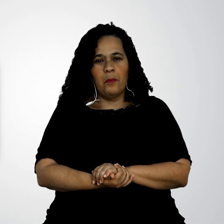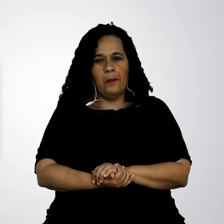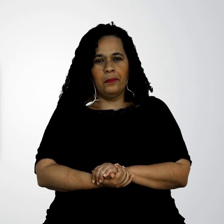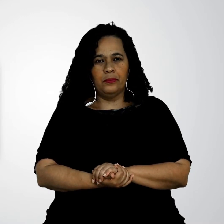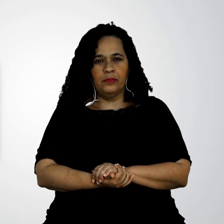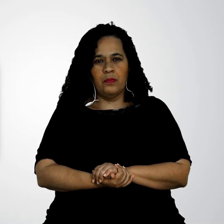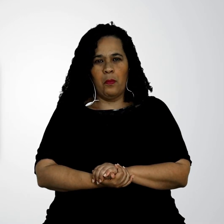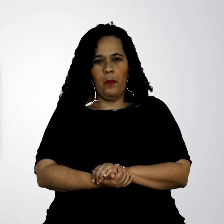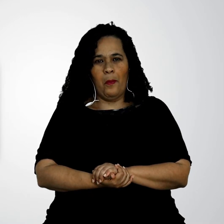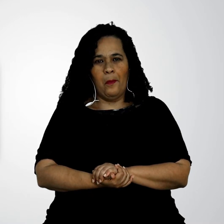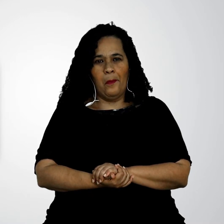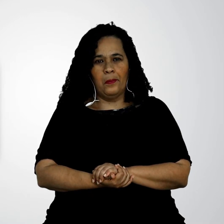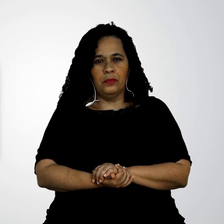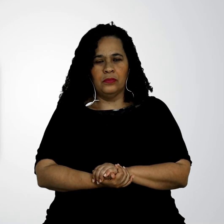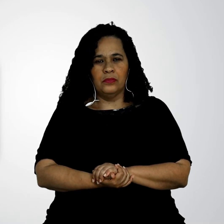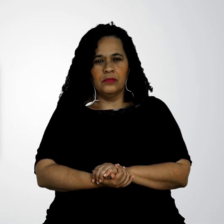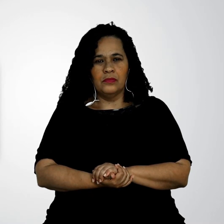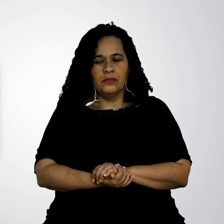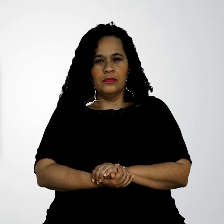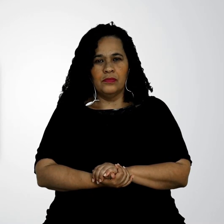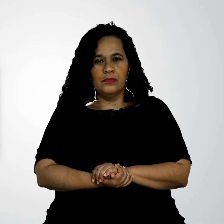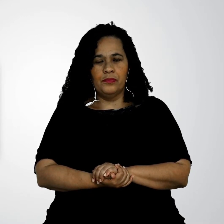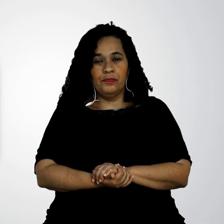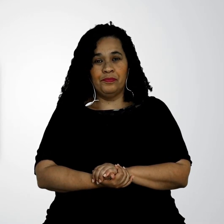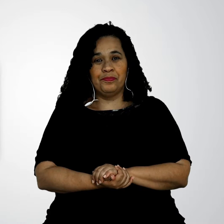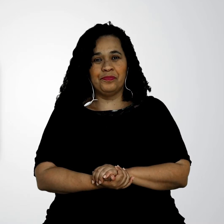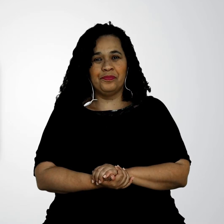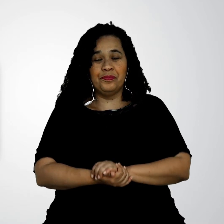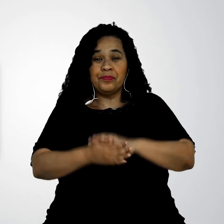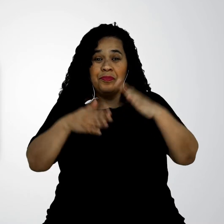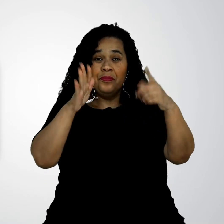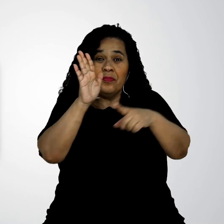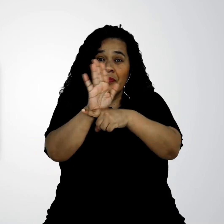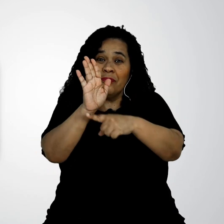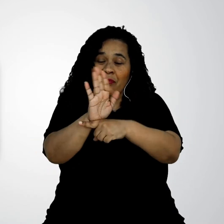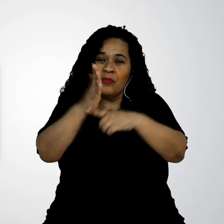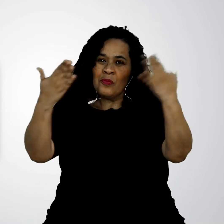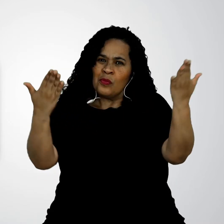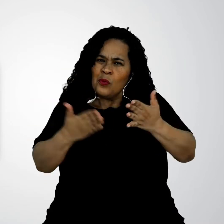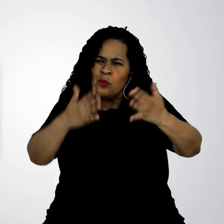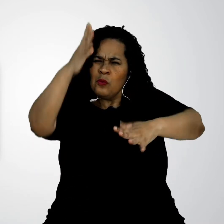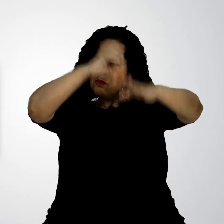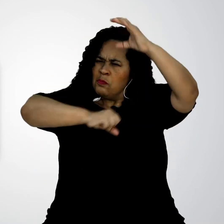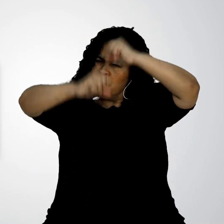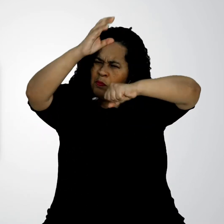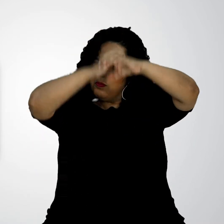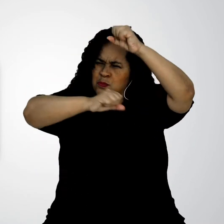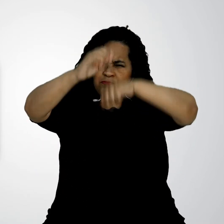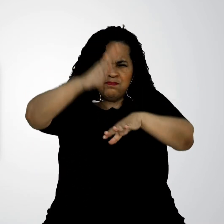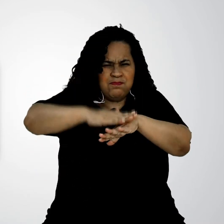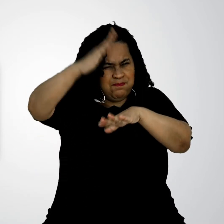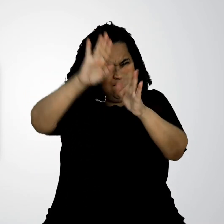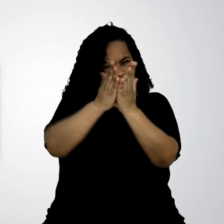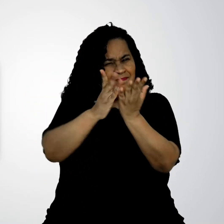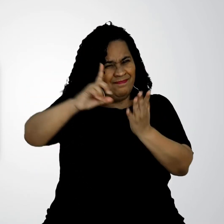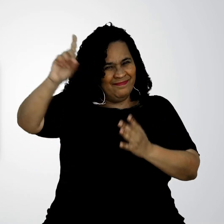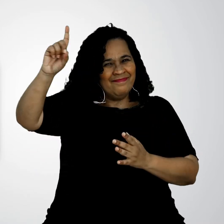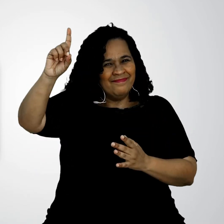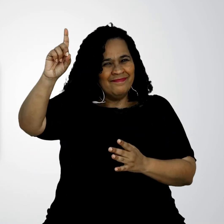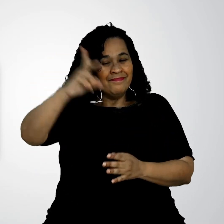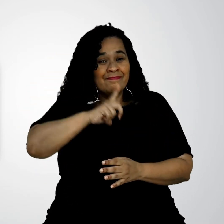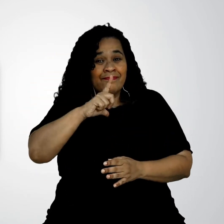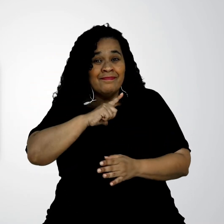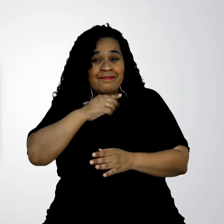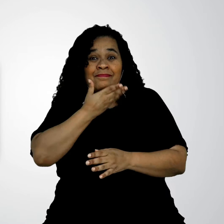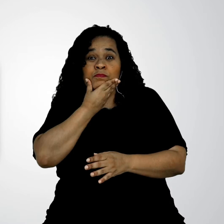3, 2, 1, valendo. Para nos ajudar a encontrar essas respostas na Escritura, está conosco